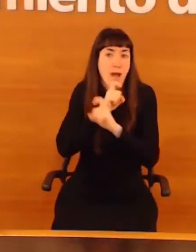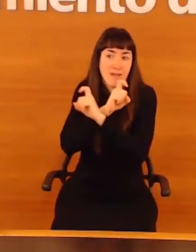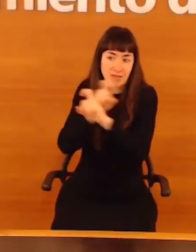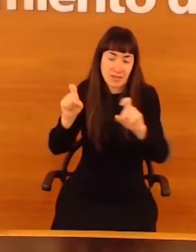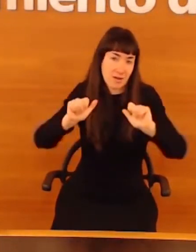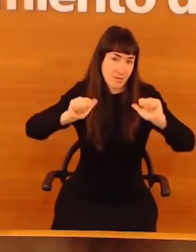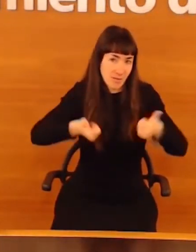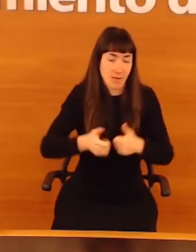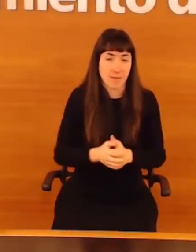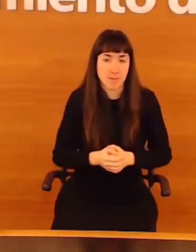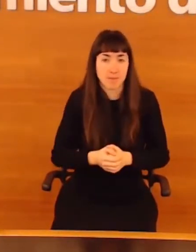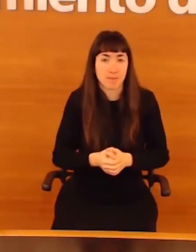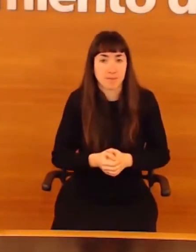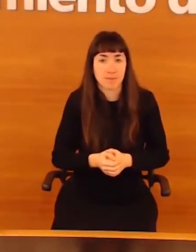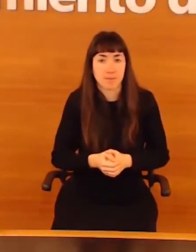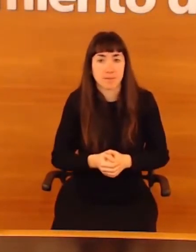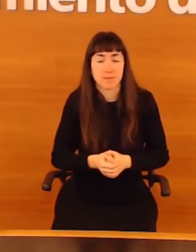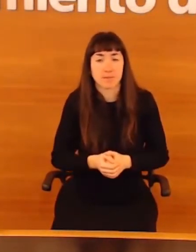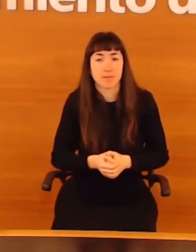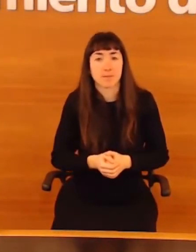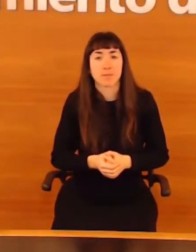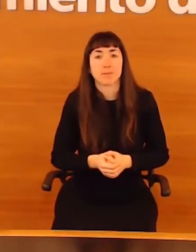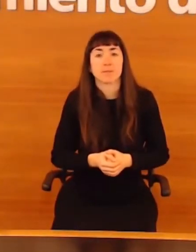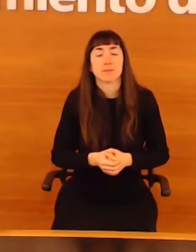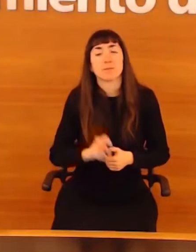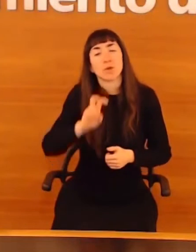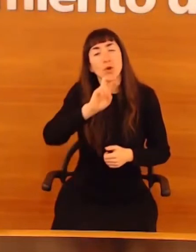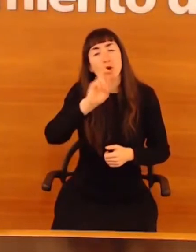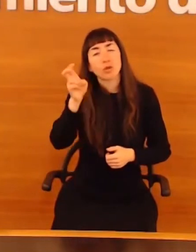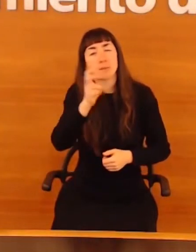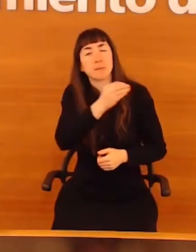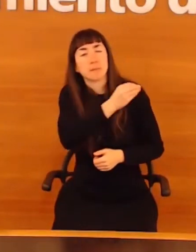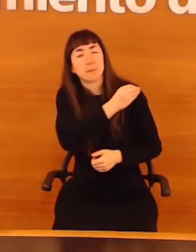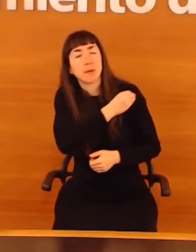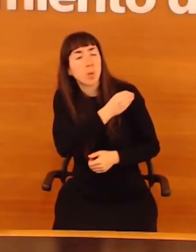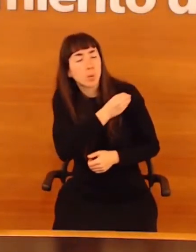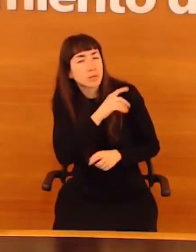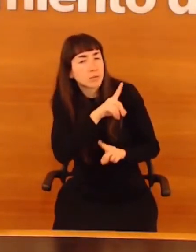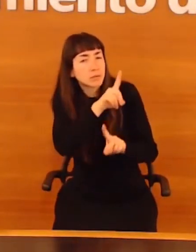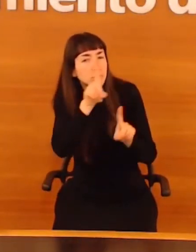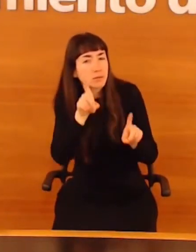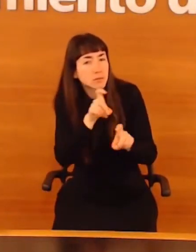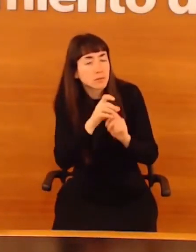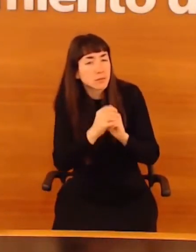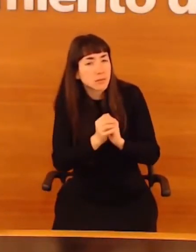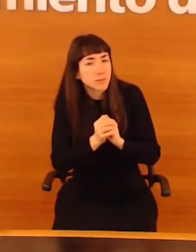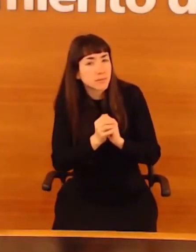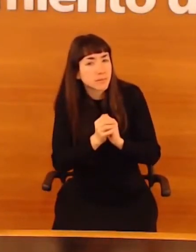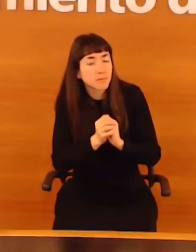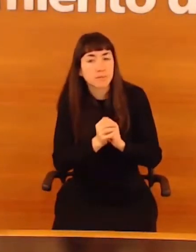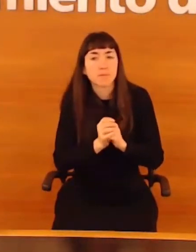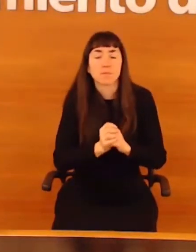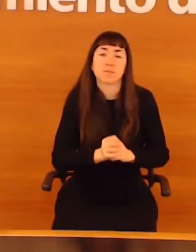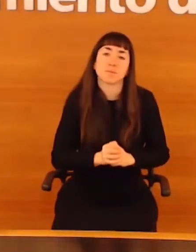en estos días. Y la primera parte de la pregunta era sobre La primera parte es cómo se está actuando con